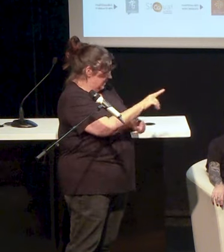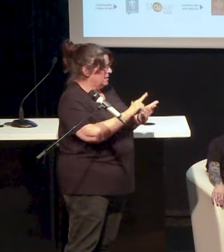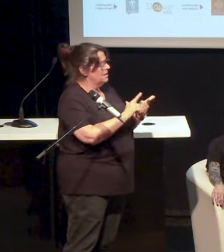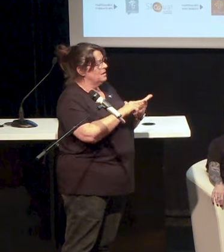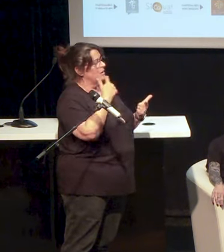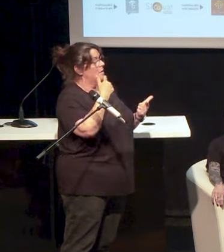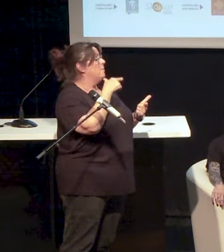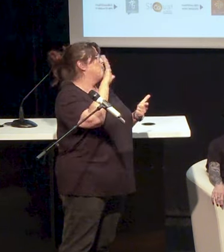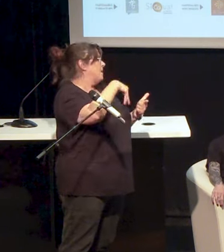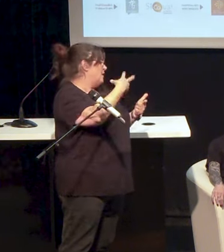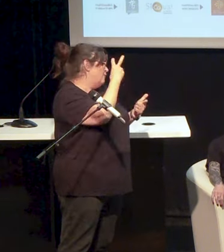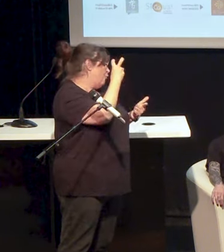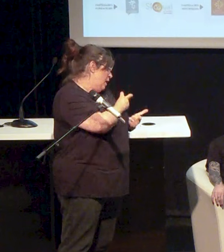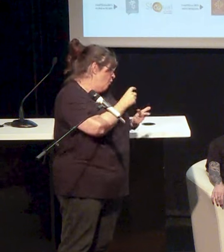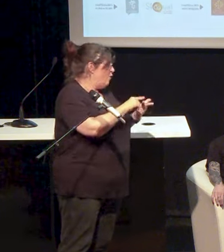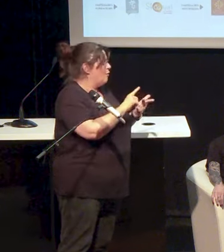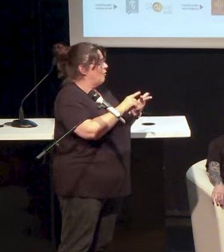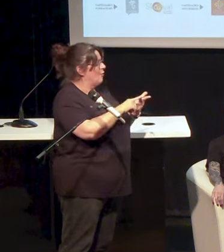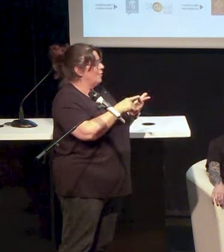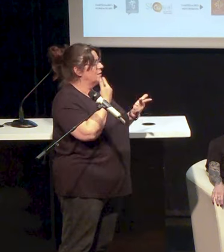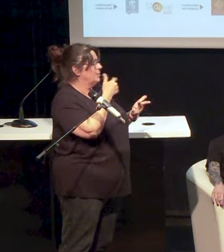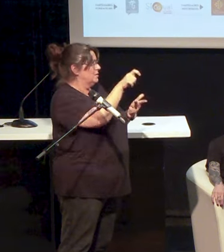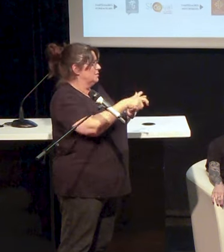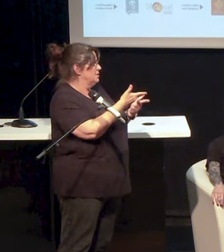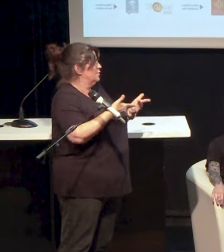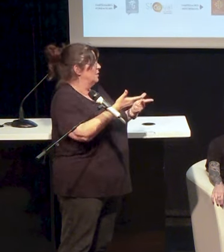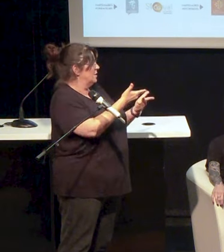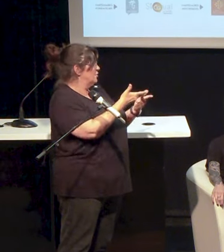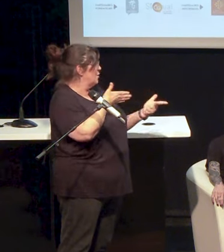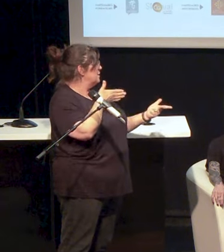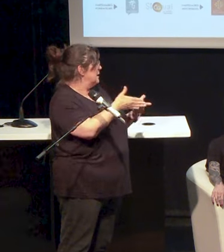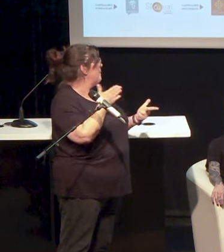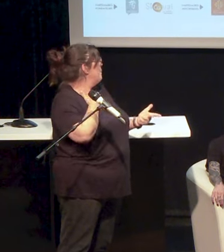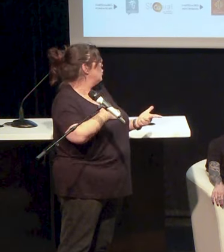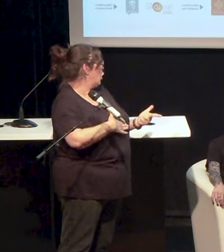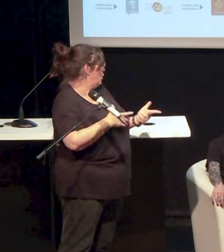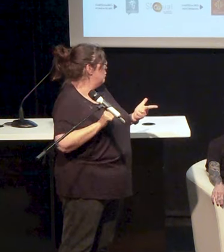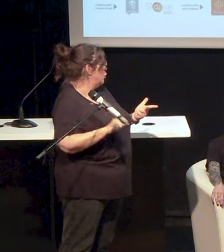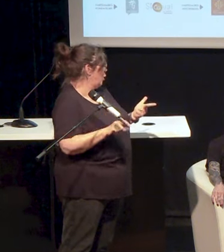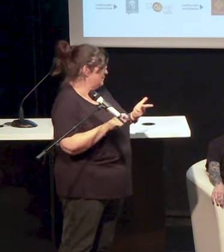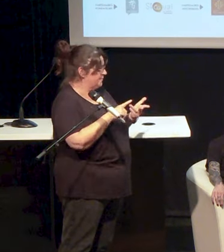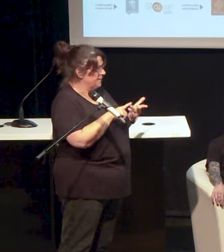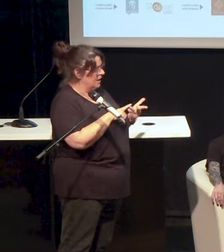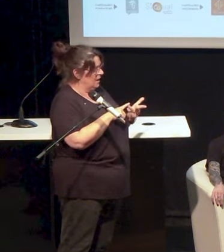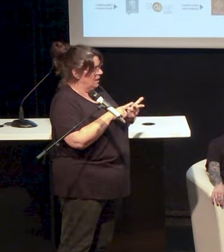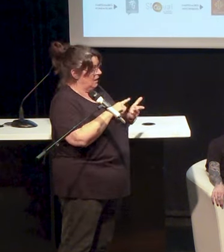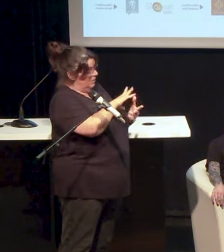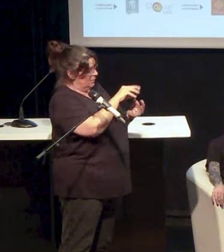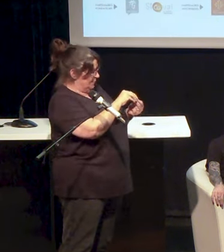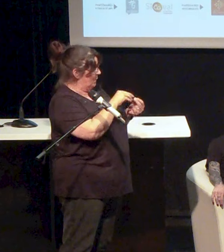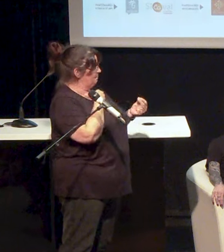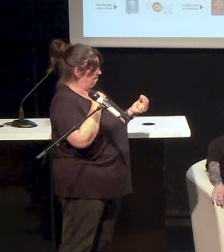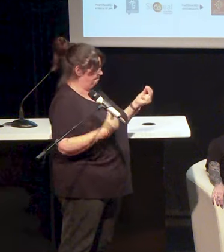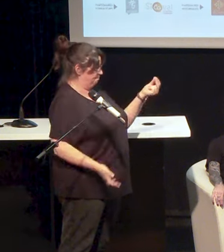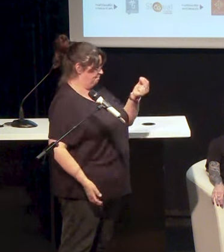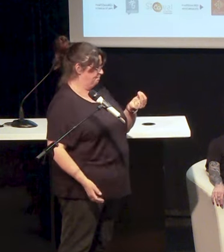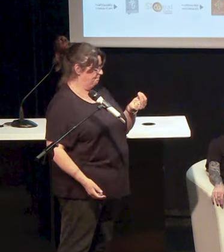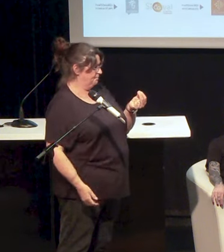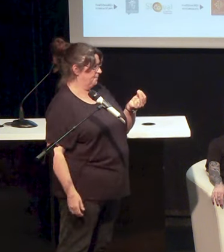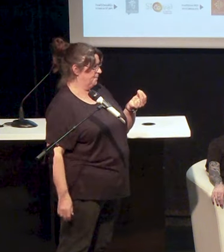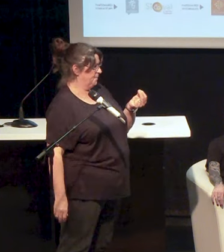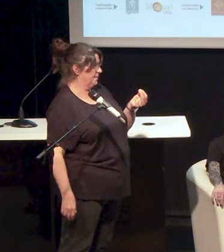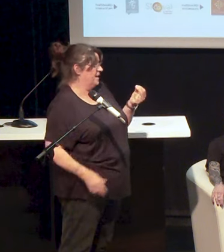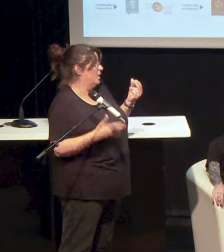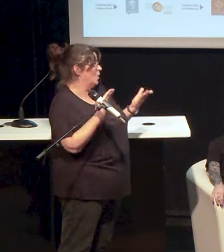collègue malvoyant et j'ai un collègue en situation de handicap moteur. Et bien, ce que je peux vous dire,